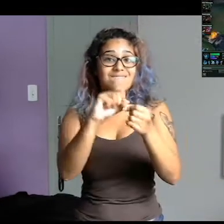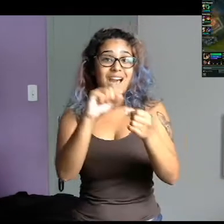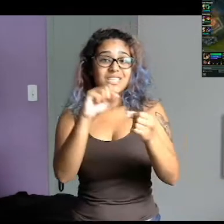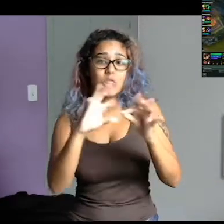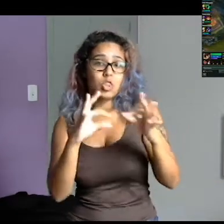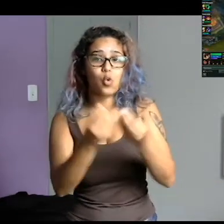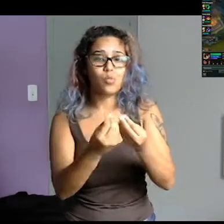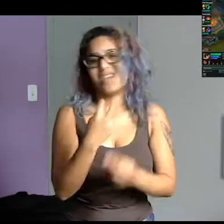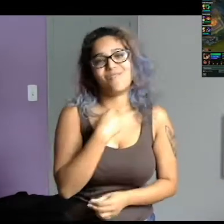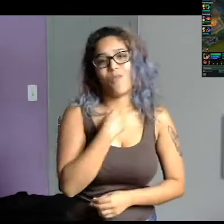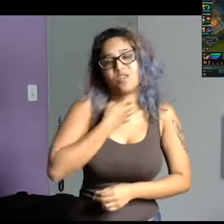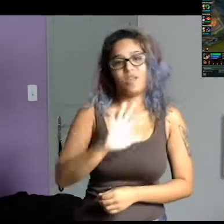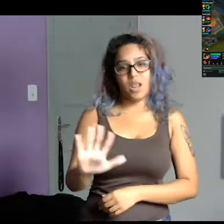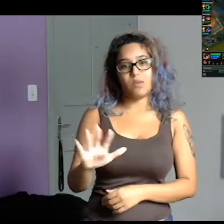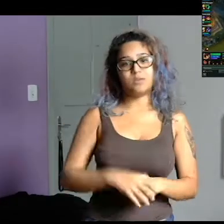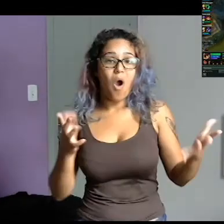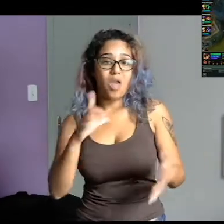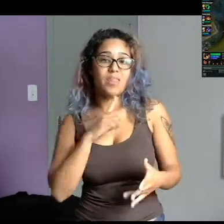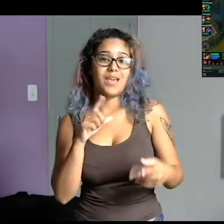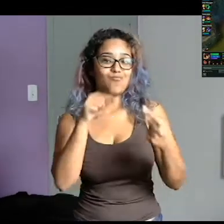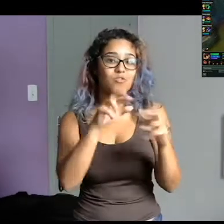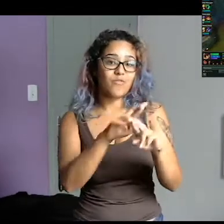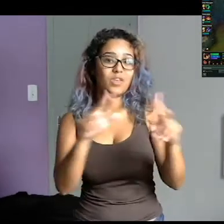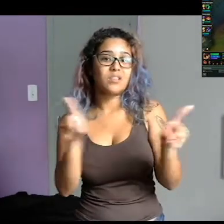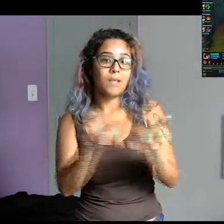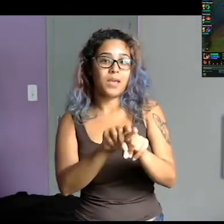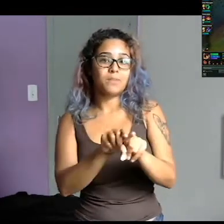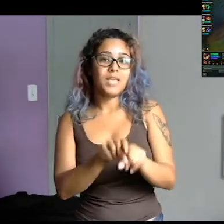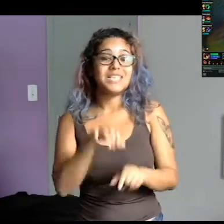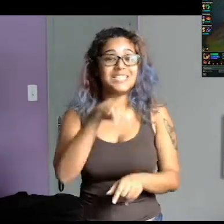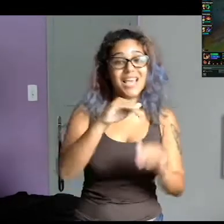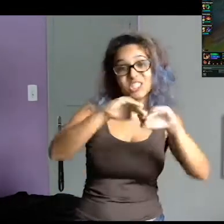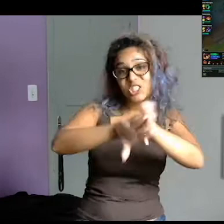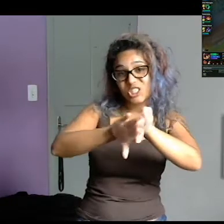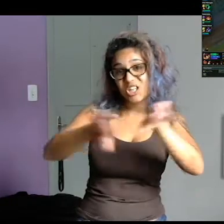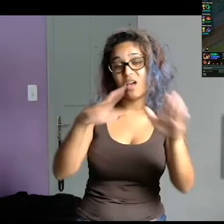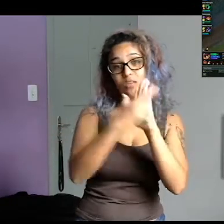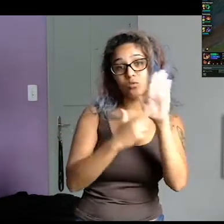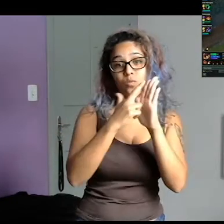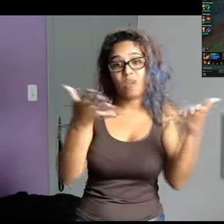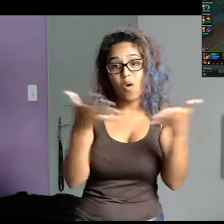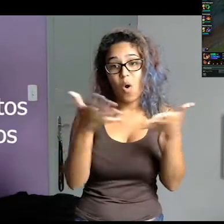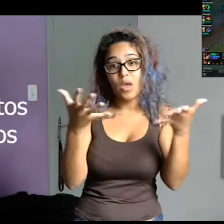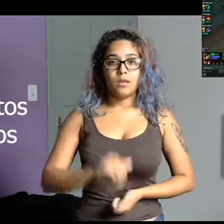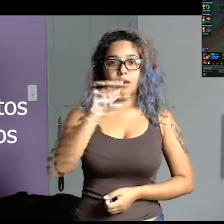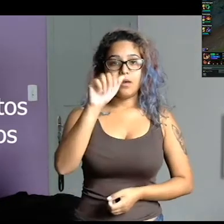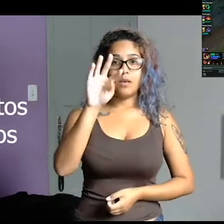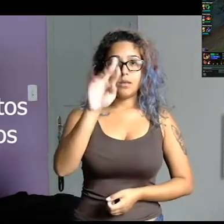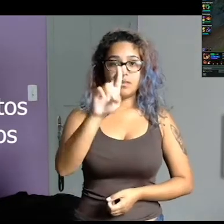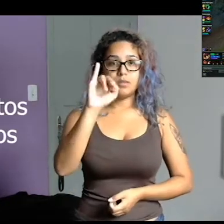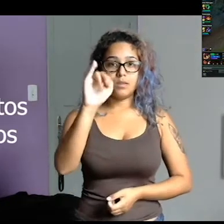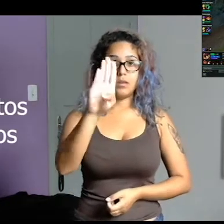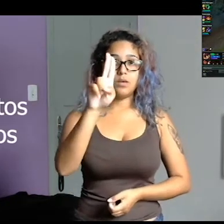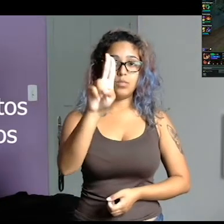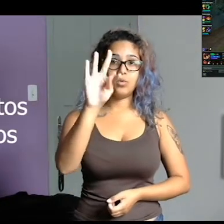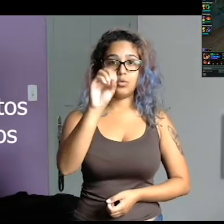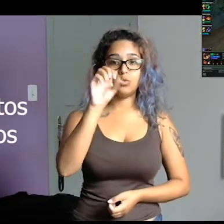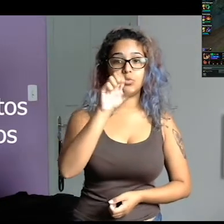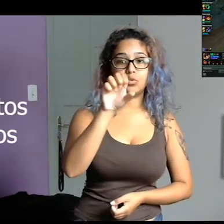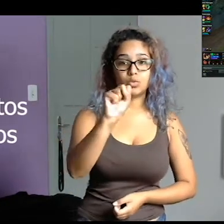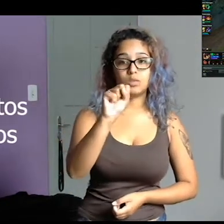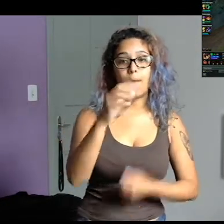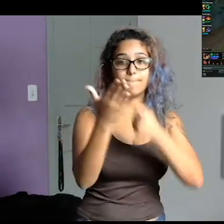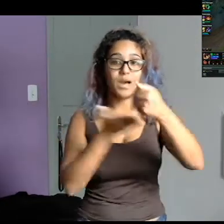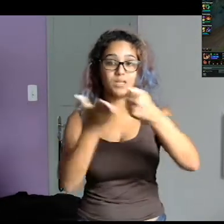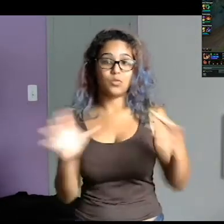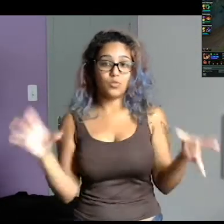quer. Agora, tem um outro ponto que é, removendo as runas atuais com, né, atributos básicos, e combinando elas com